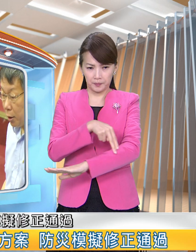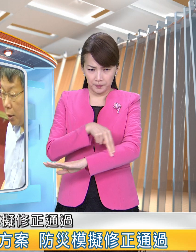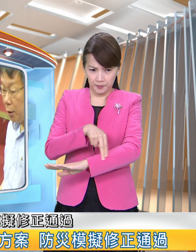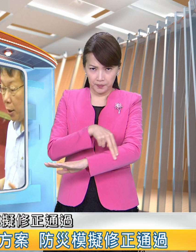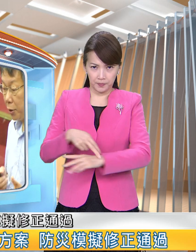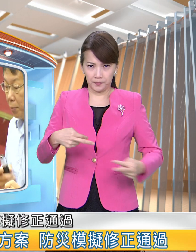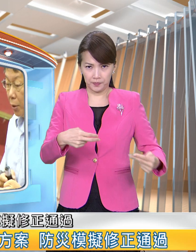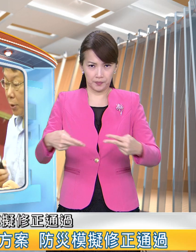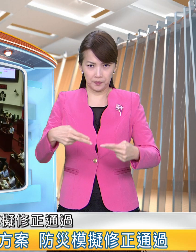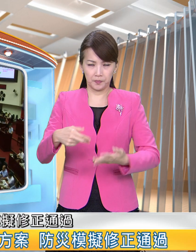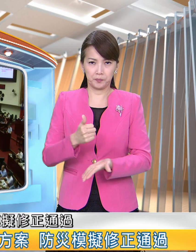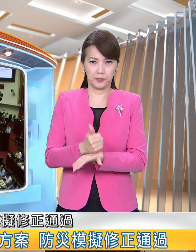过。